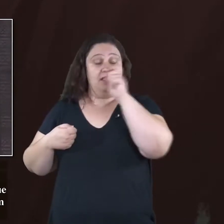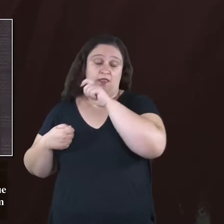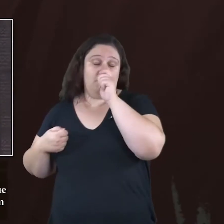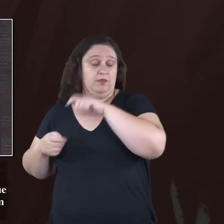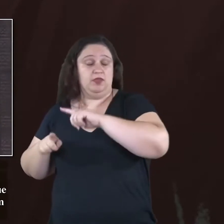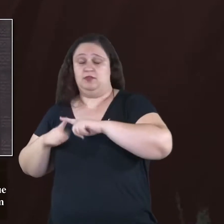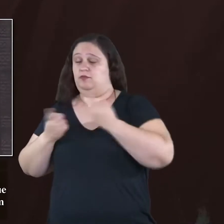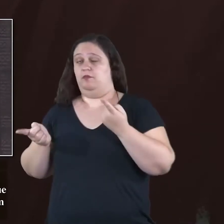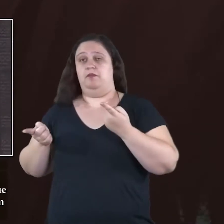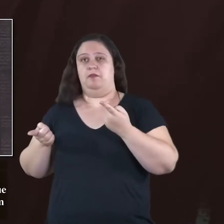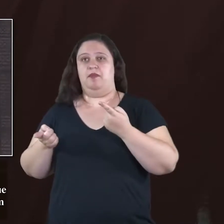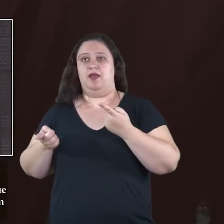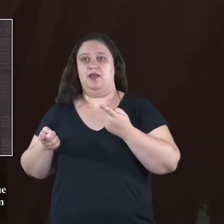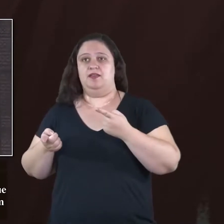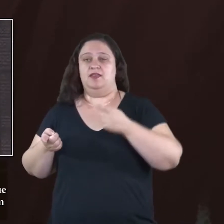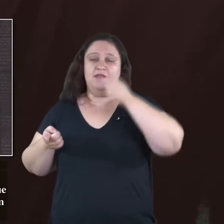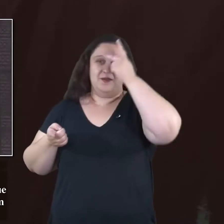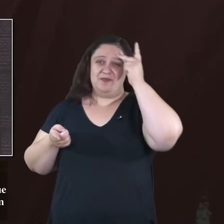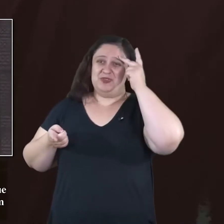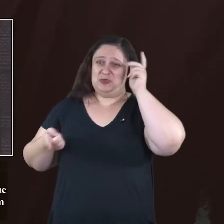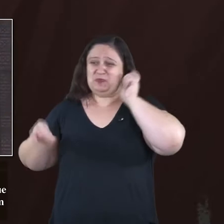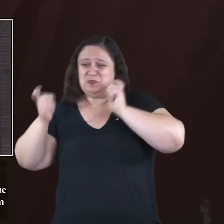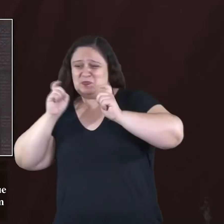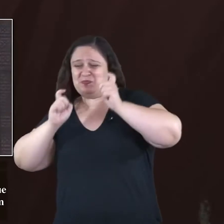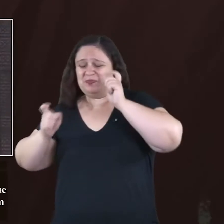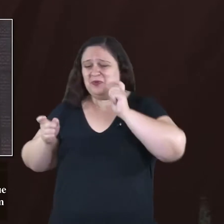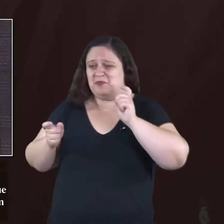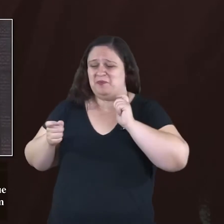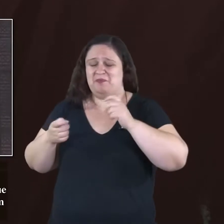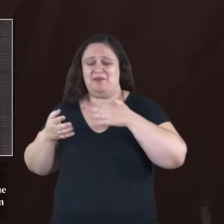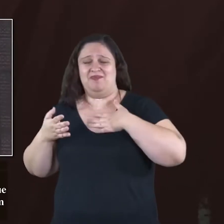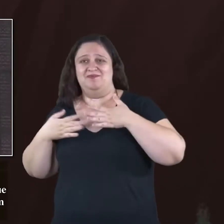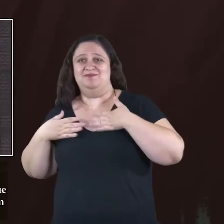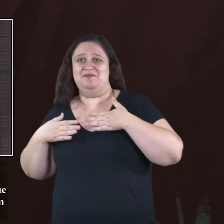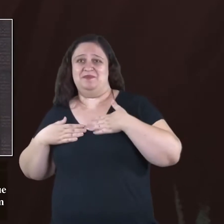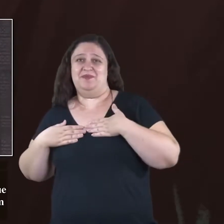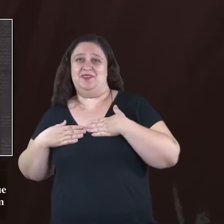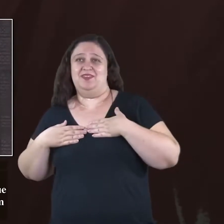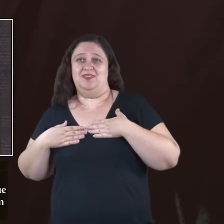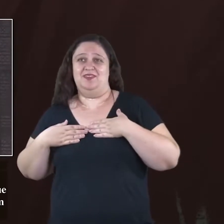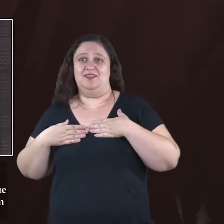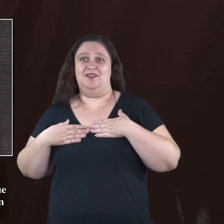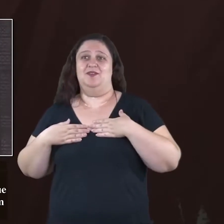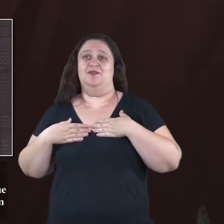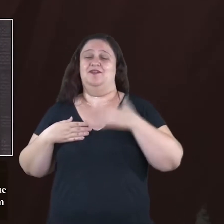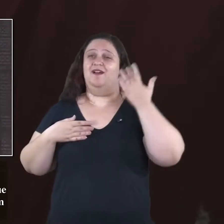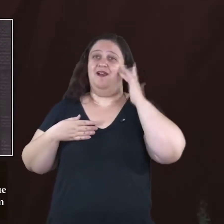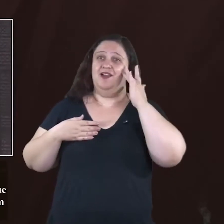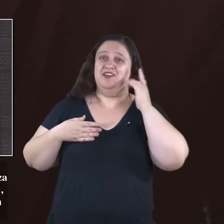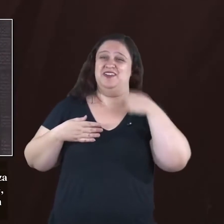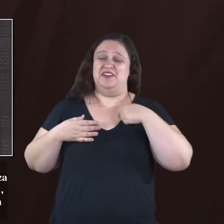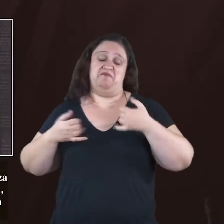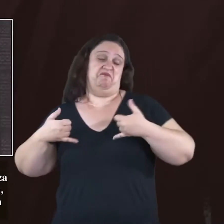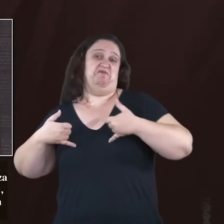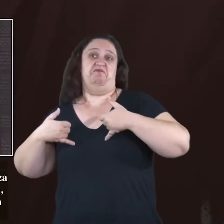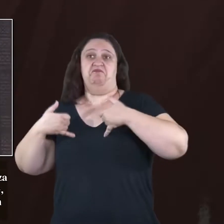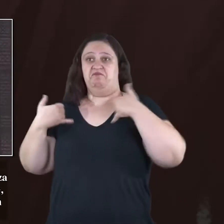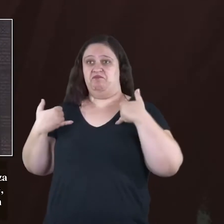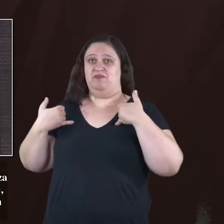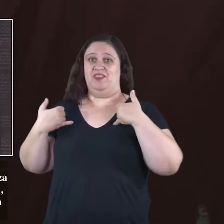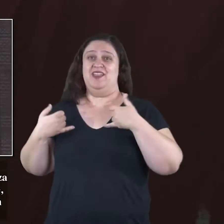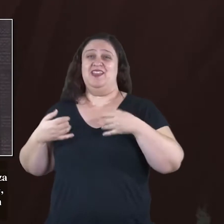para que ninguém se preocupe comigo mais do que em mim vê ou de mim ouve, para que não